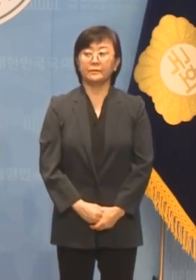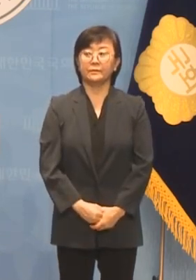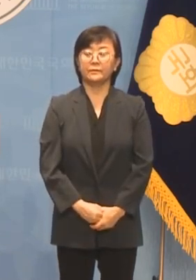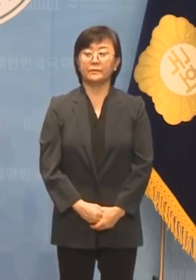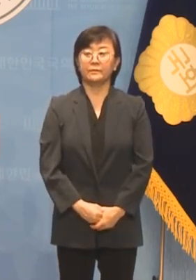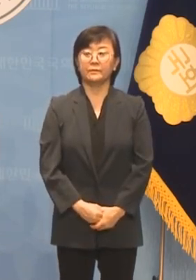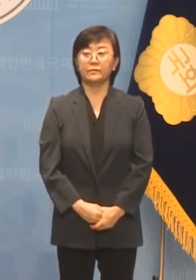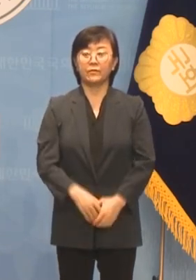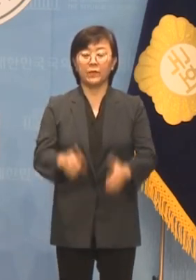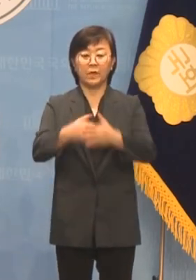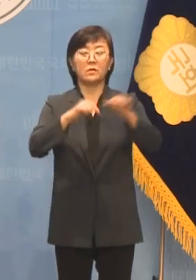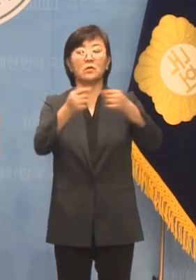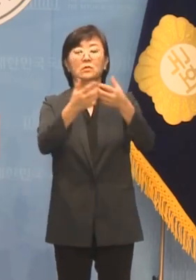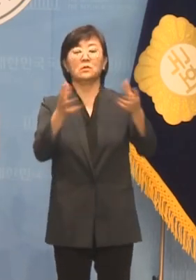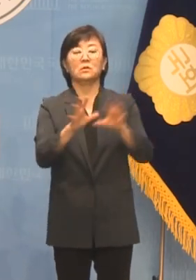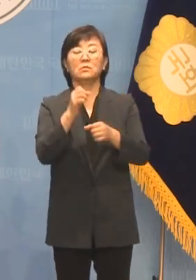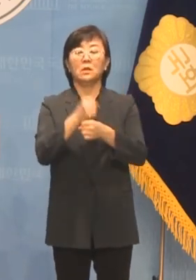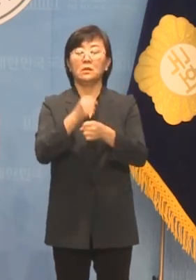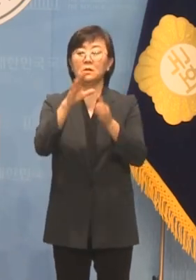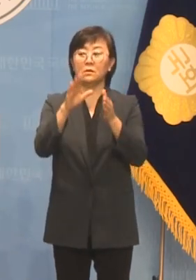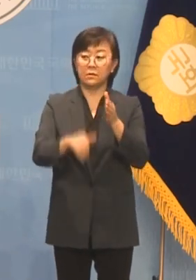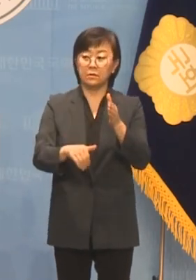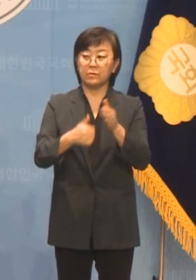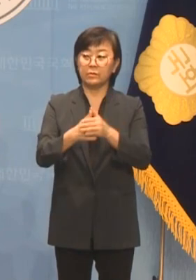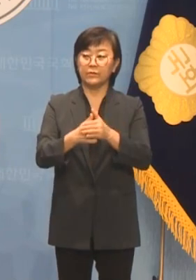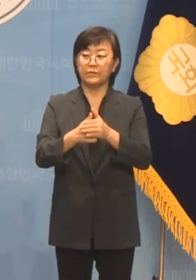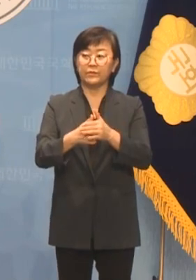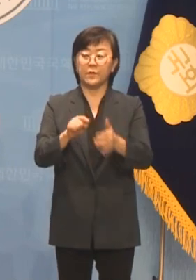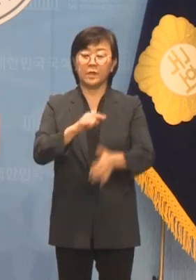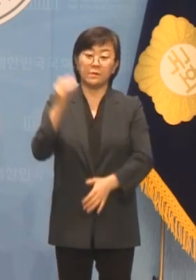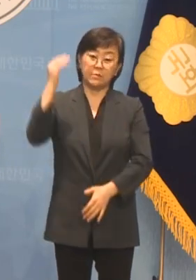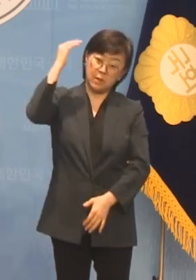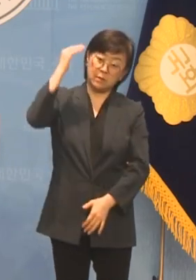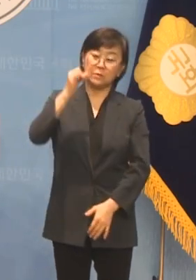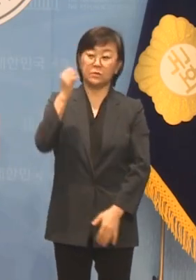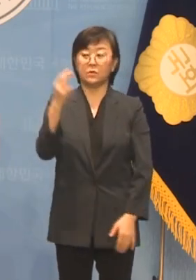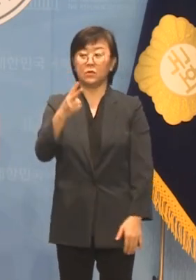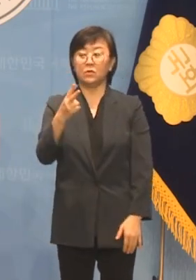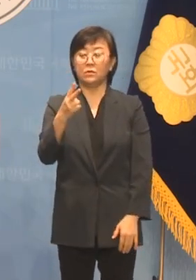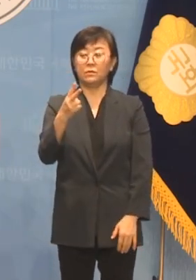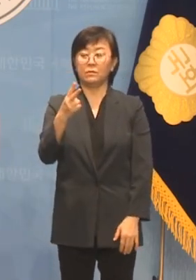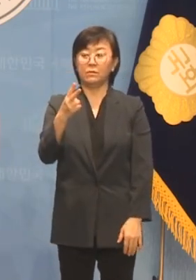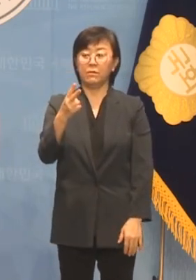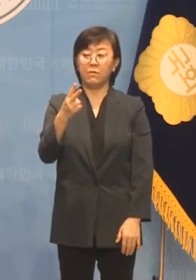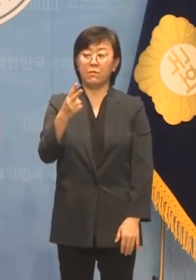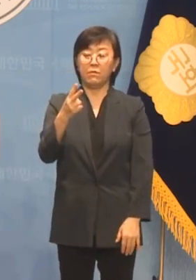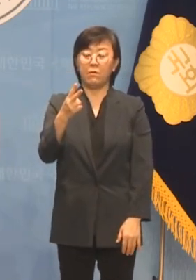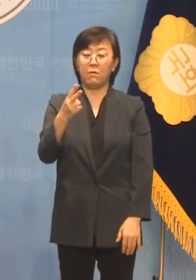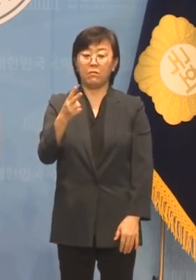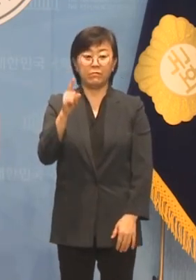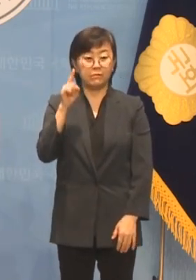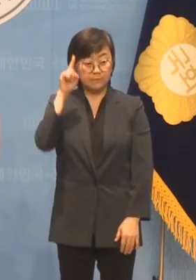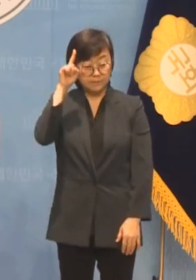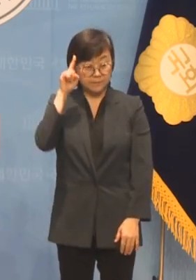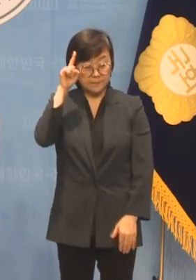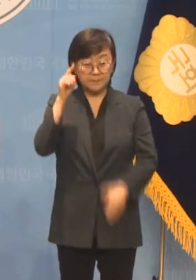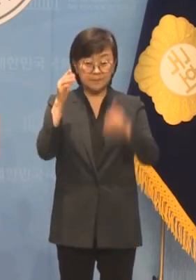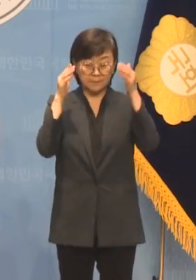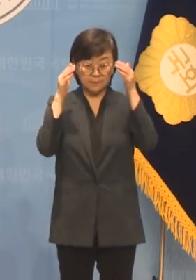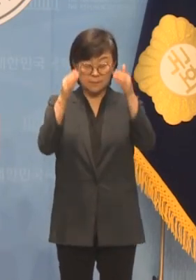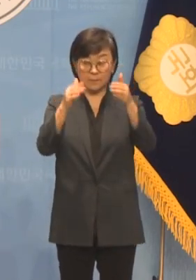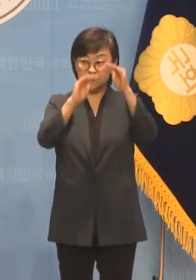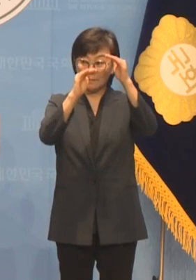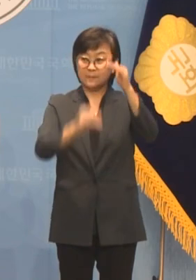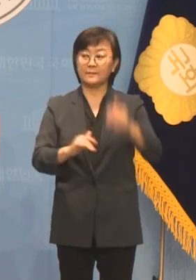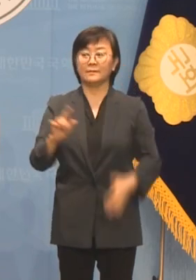이 빅텐트 정당을 만드는 데 있어가지고 어떻게 보면은 가장 걸림돌 그리고 신경 쓰이는 내용 중에